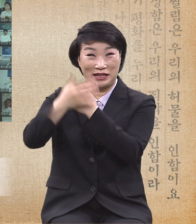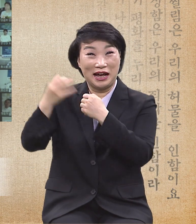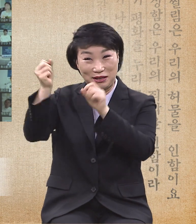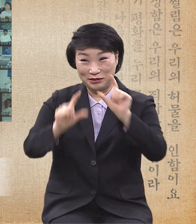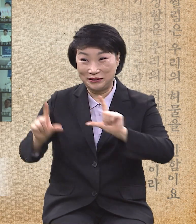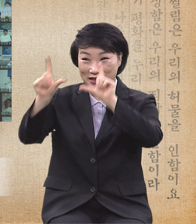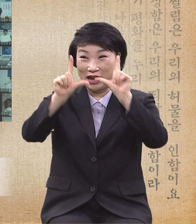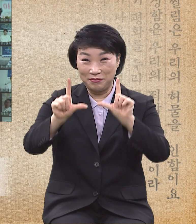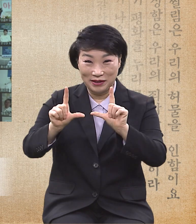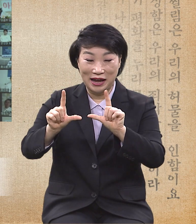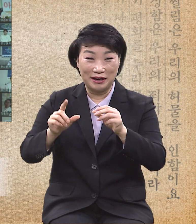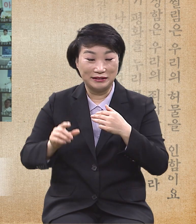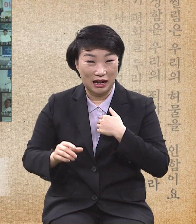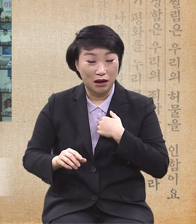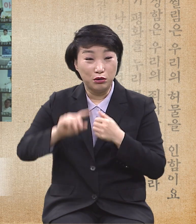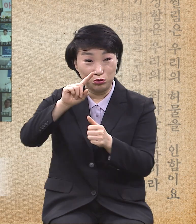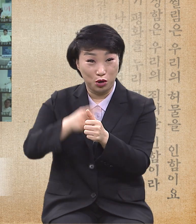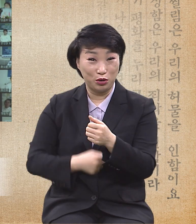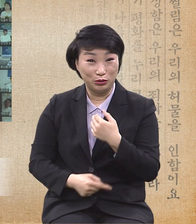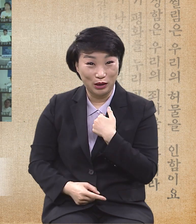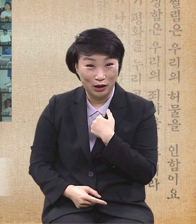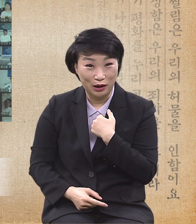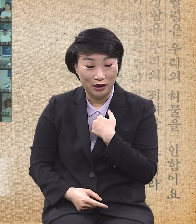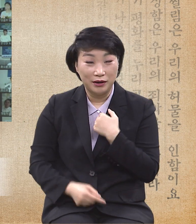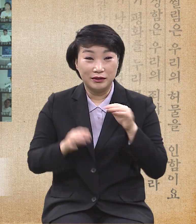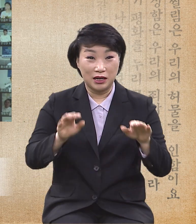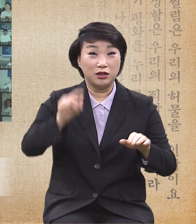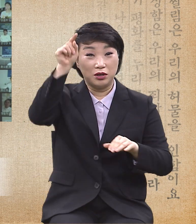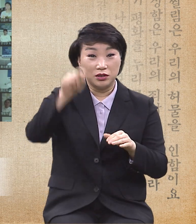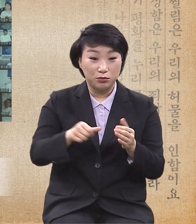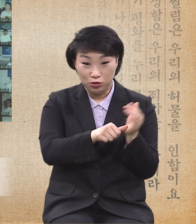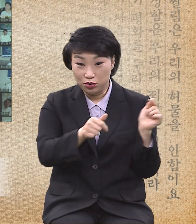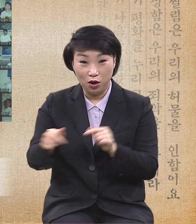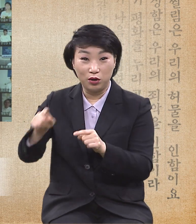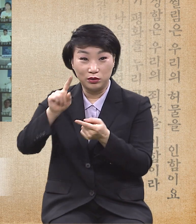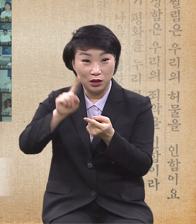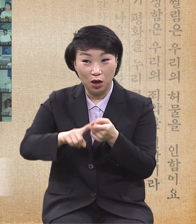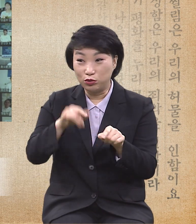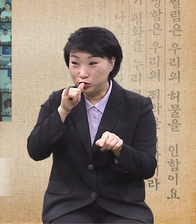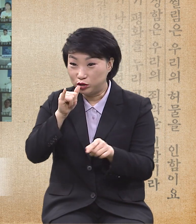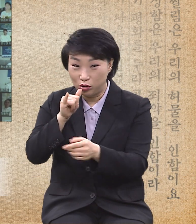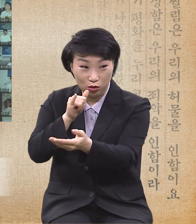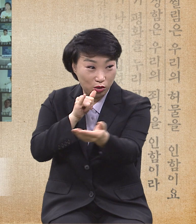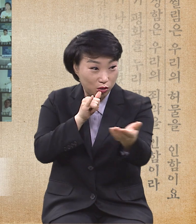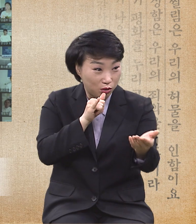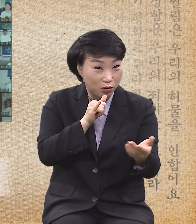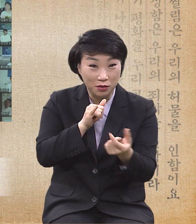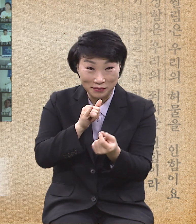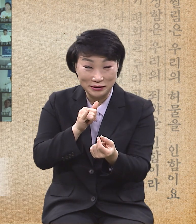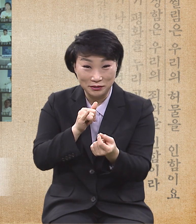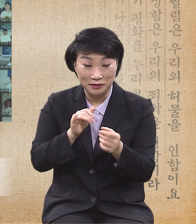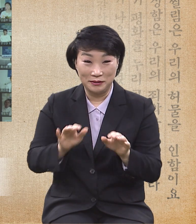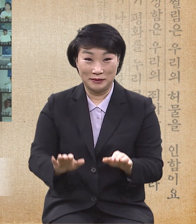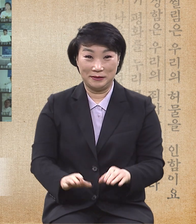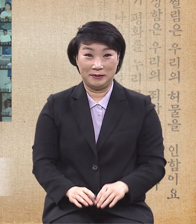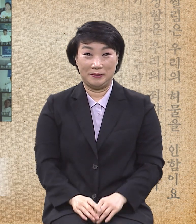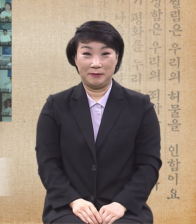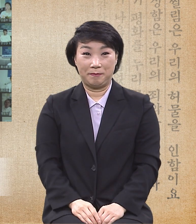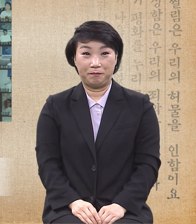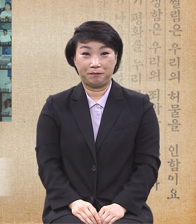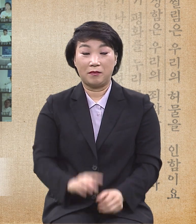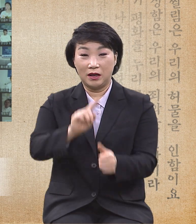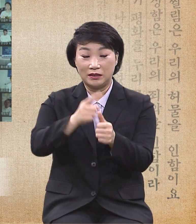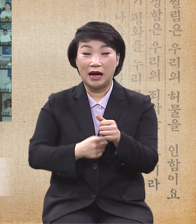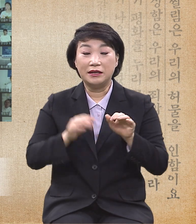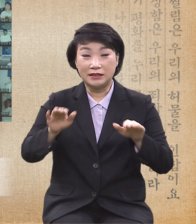것입니다. 당연히요. 천지 만물이 그대로 있잖아요. 응? 그대로 있잖아요. 응?